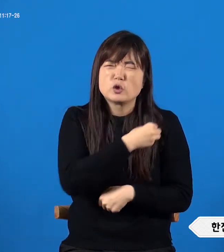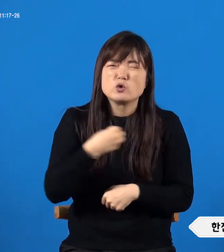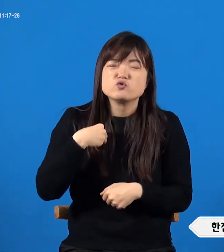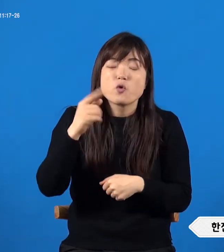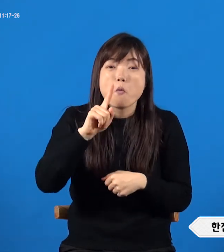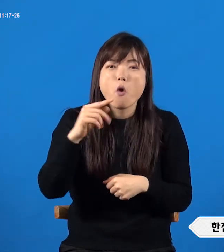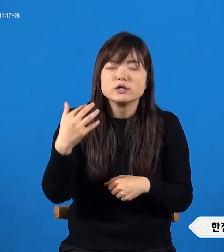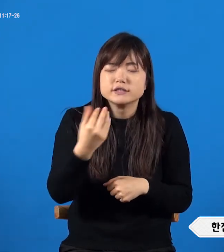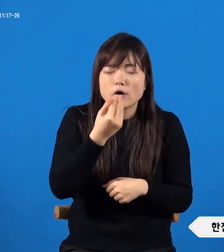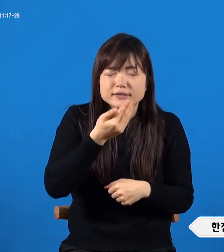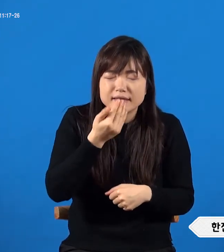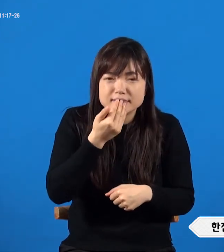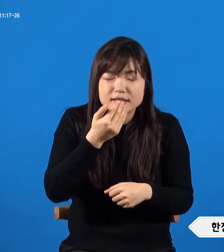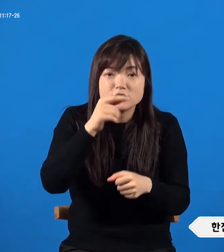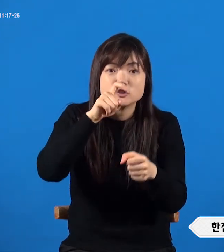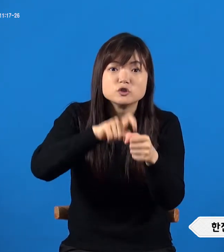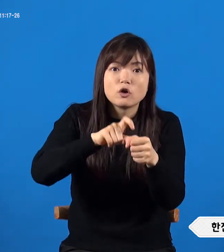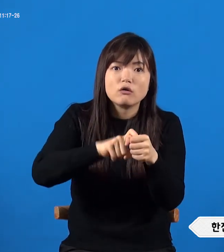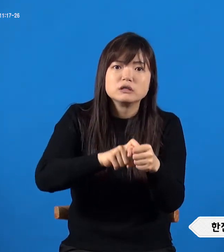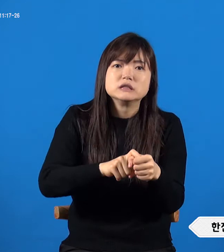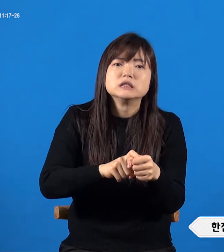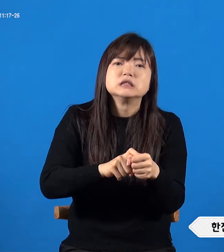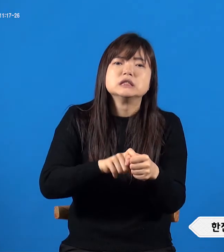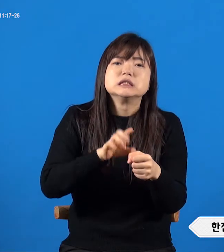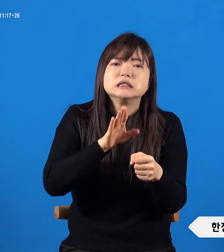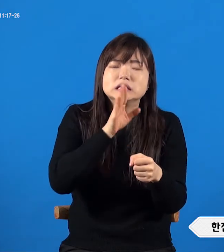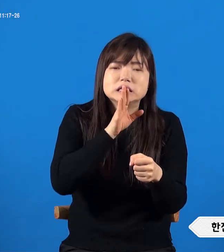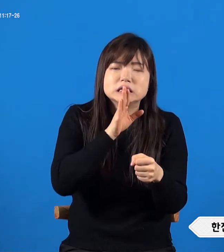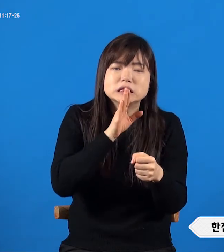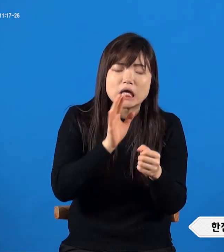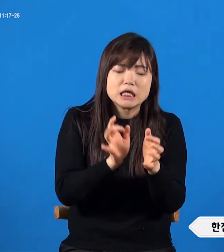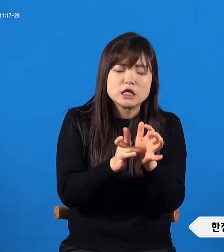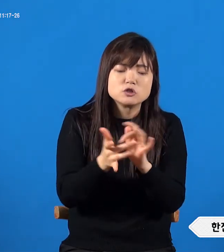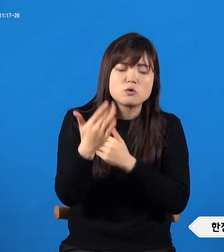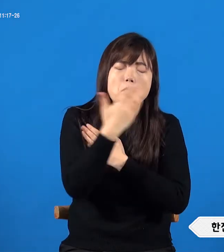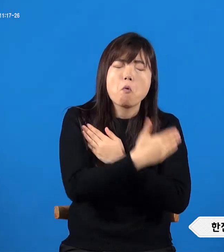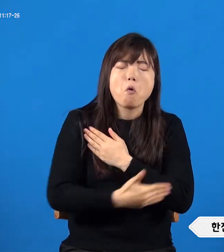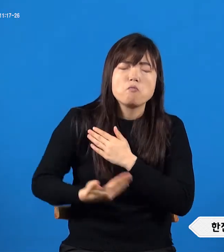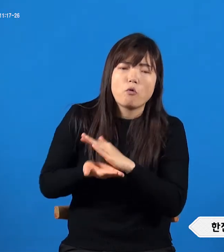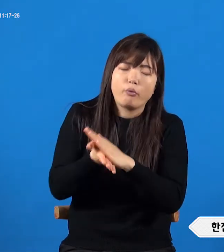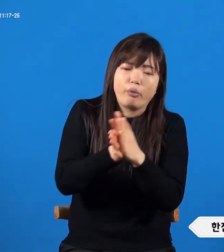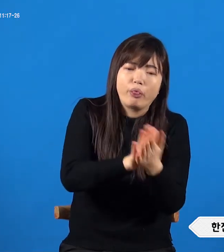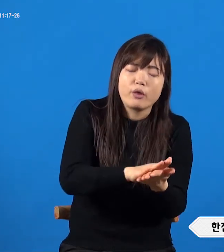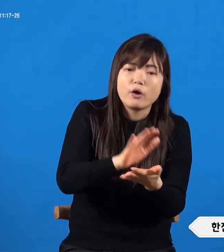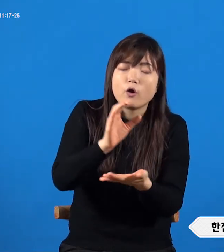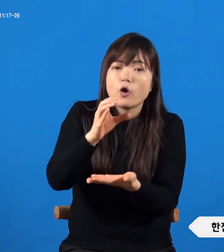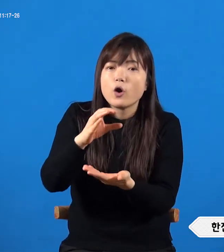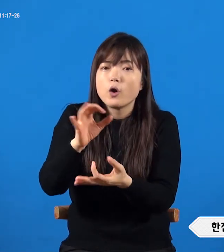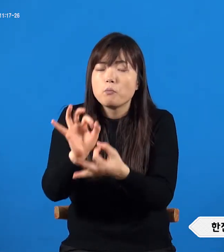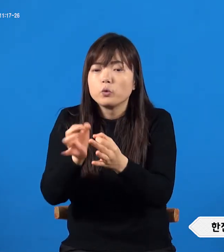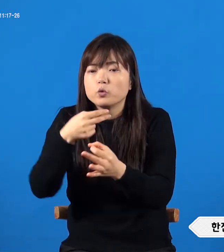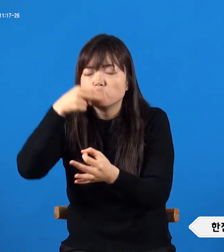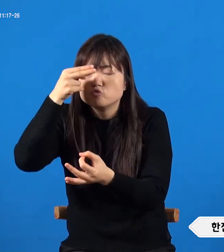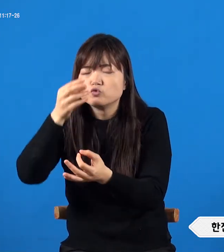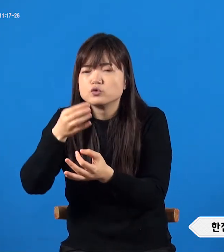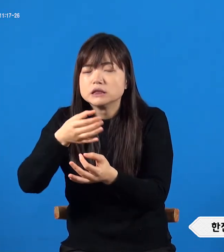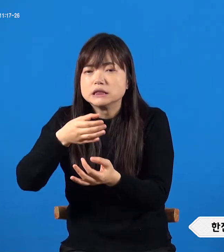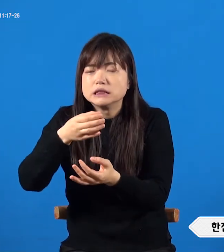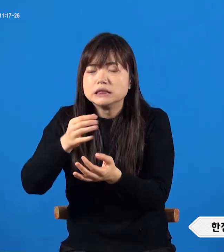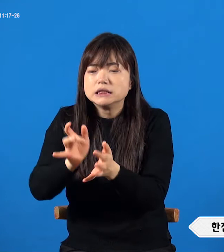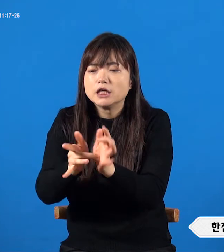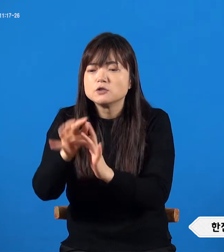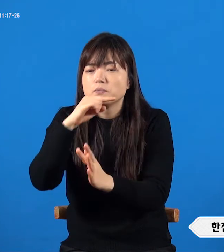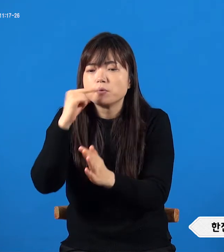천주교에서는 이 성찬식 할 때 떡이 진짜로 예수님 몸으로 변하고 포도주가 진짜로 예수님 피로 변한다고